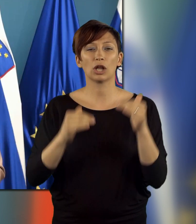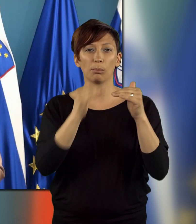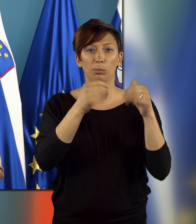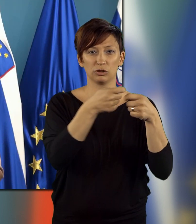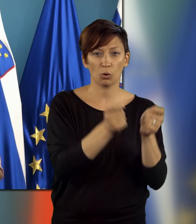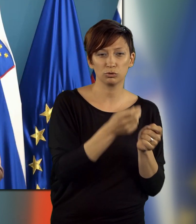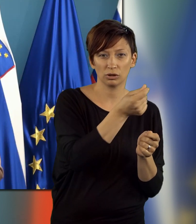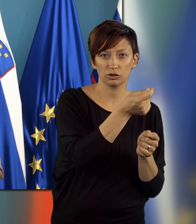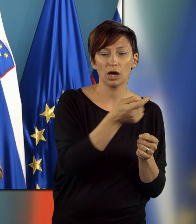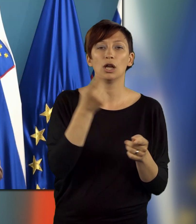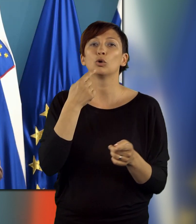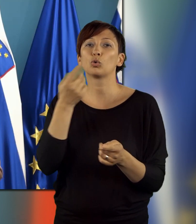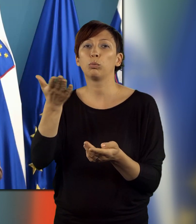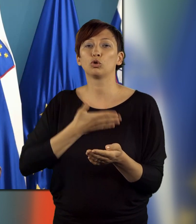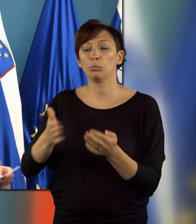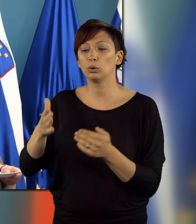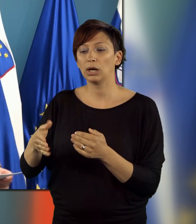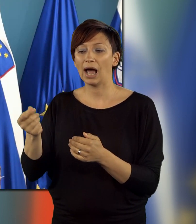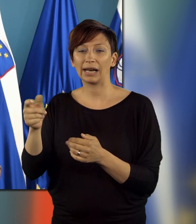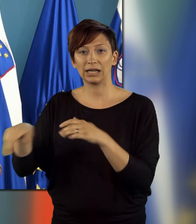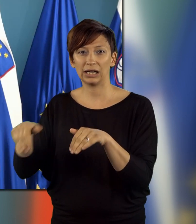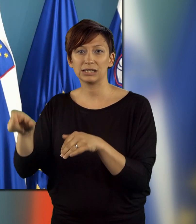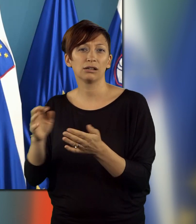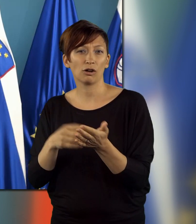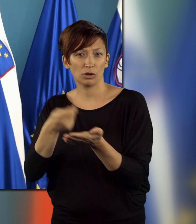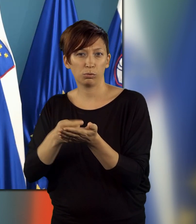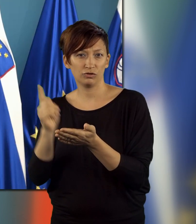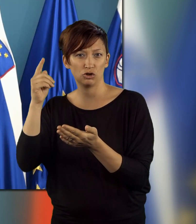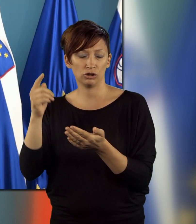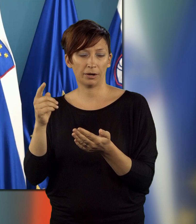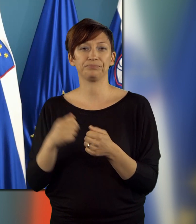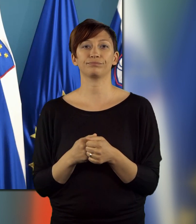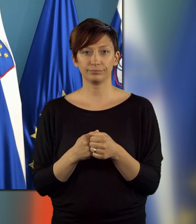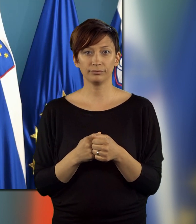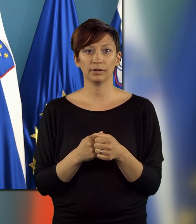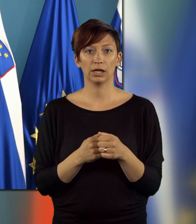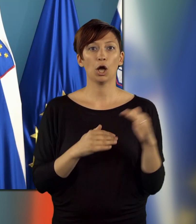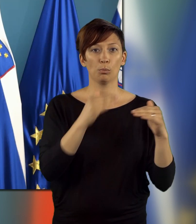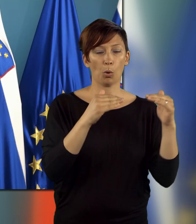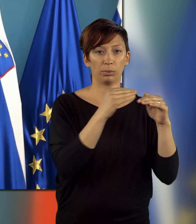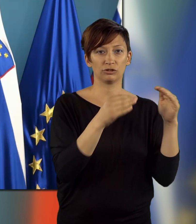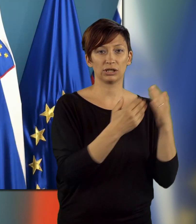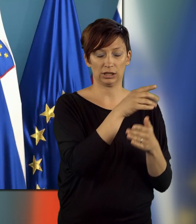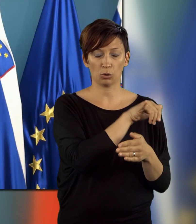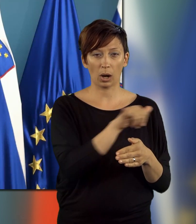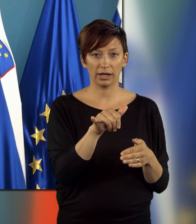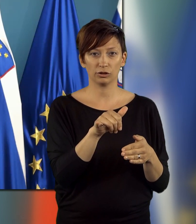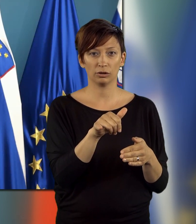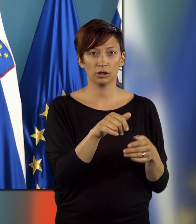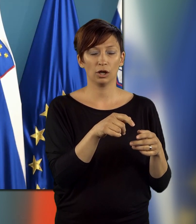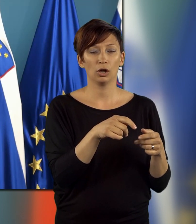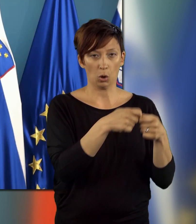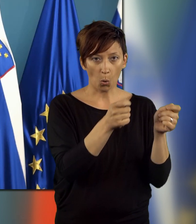povprečnina oziroma kdo zdaj bo vse dobil regres in kakšne zneske? Povprečnina za letošnje leto se